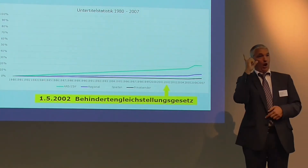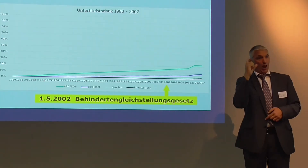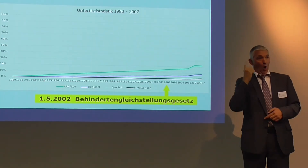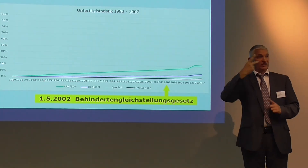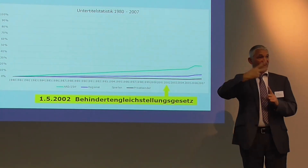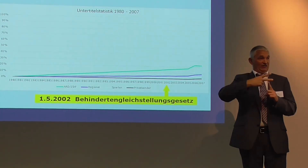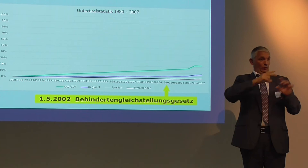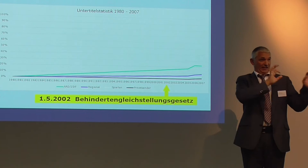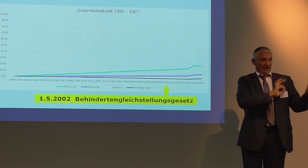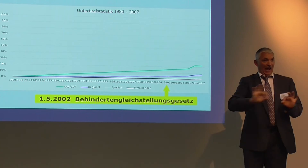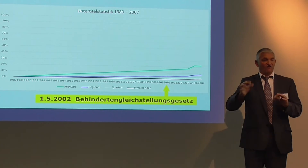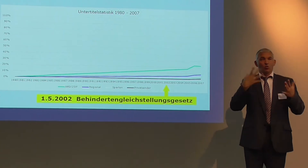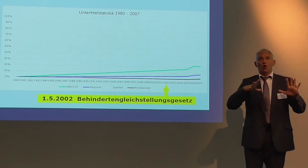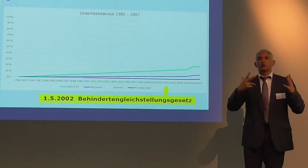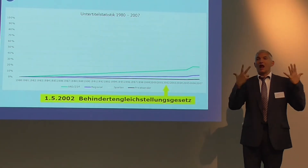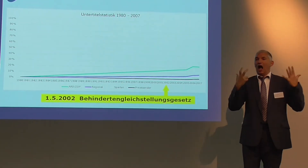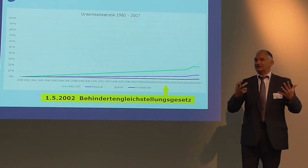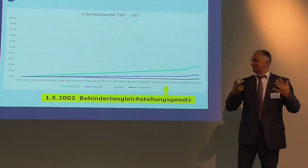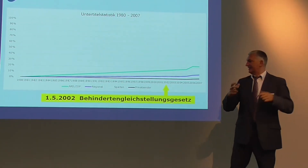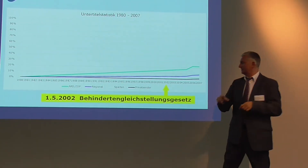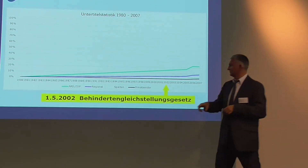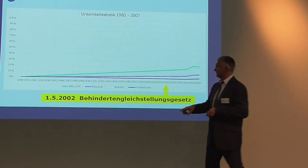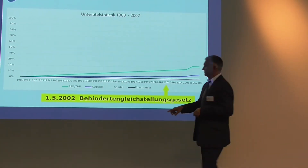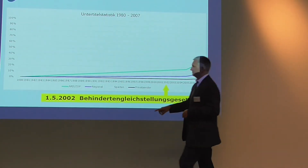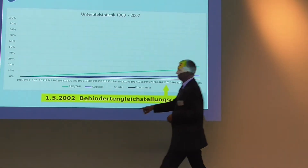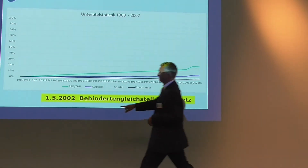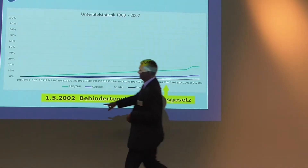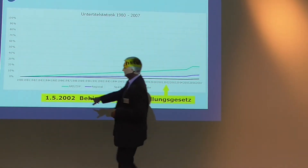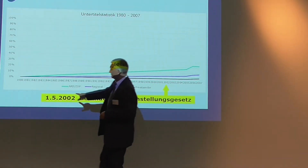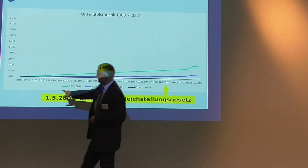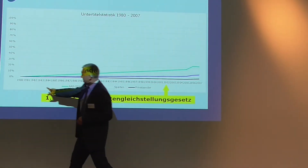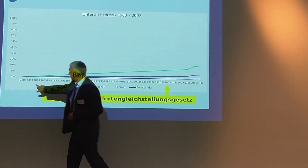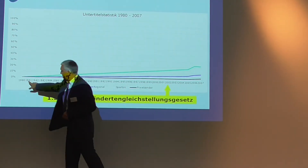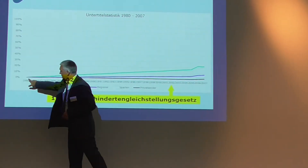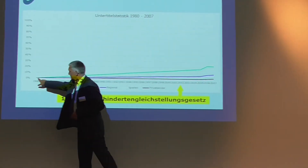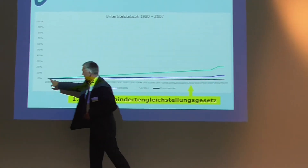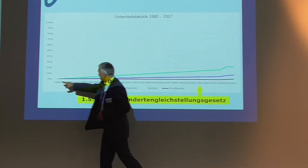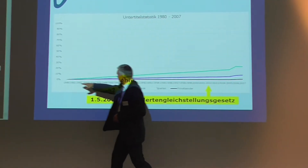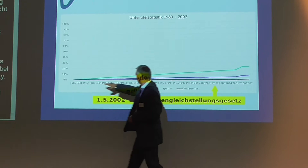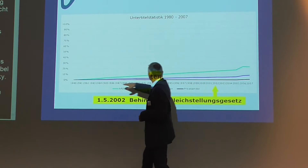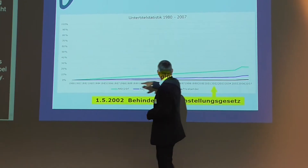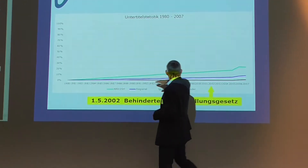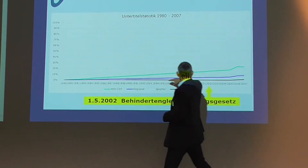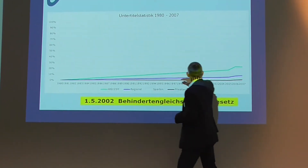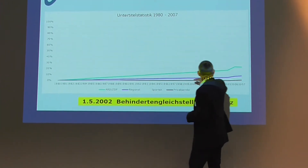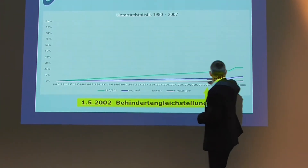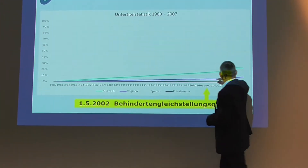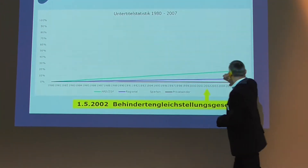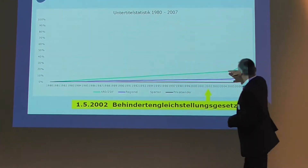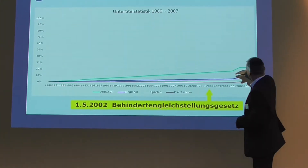Die Entwicklung mit der Videotexteinführung war hier 1980 und man sieht wirklich, dass die Kurve sehr, sehr